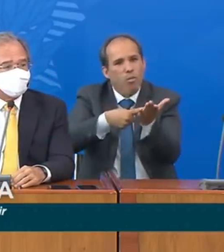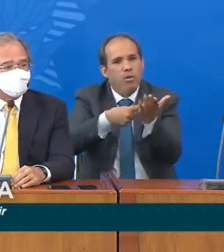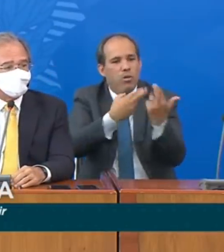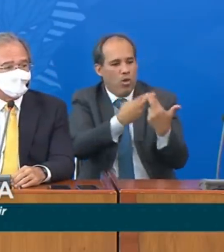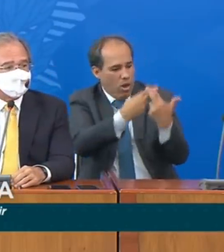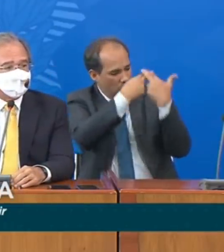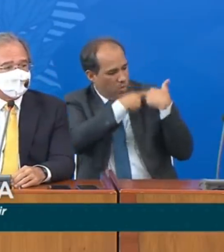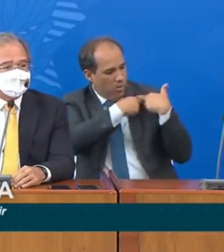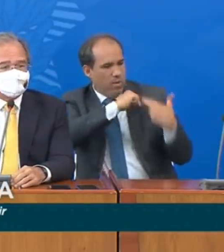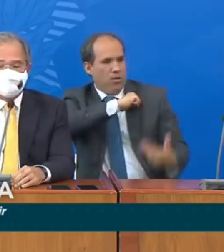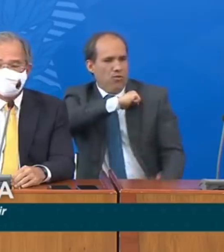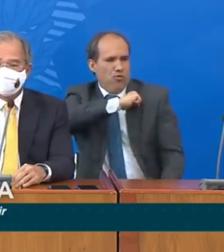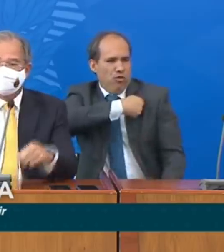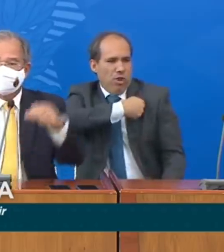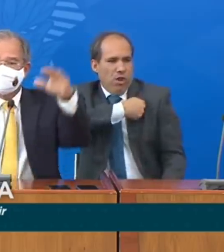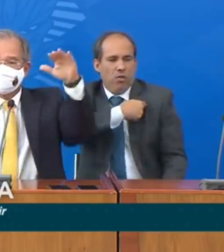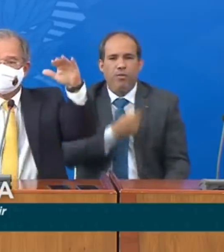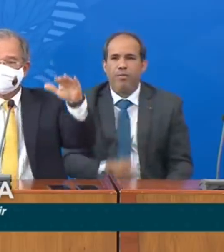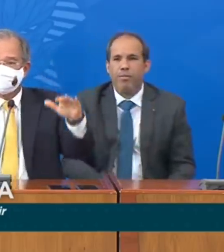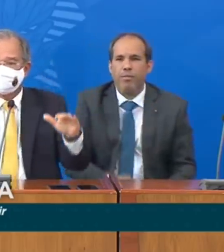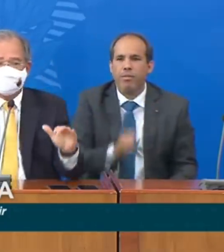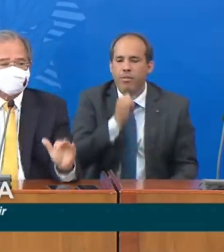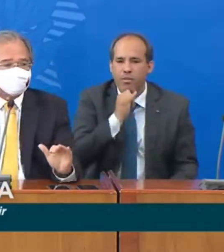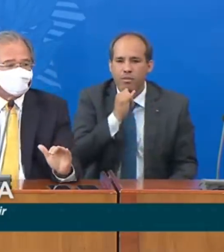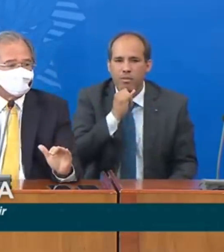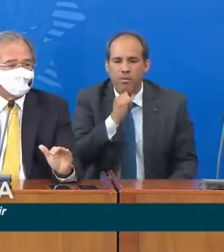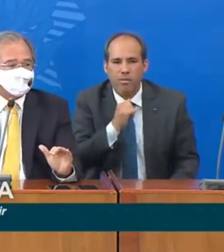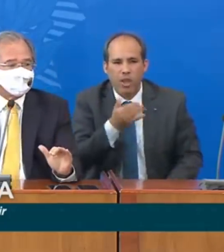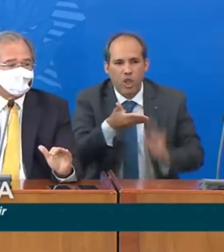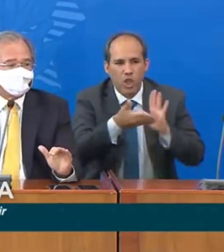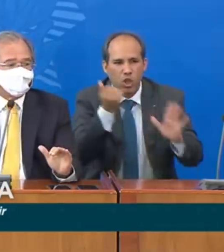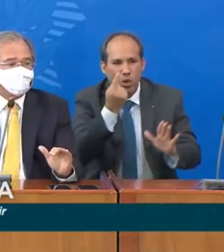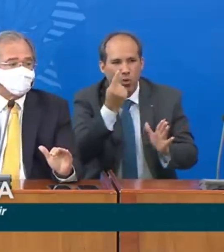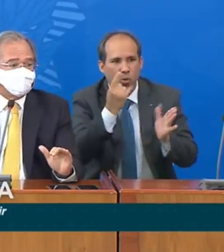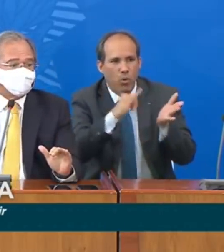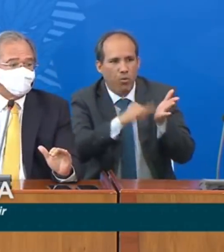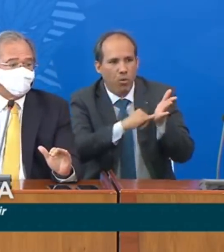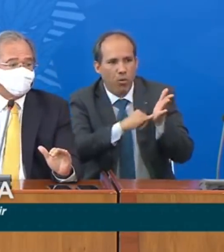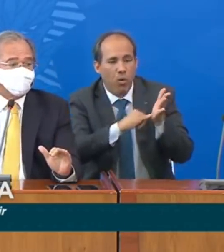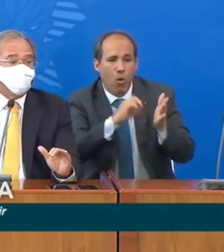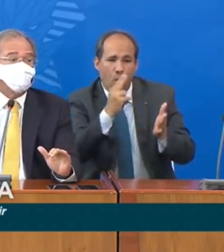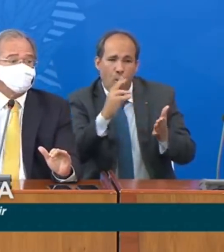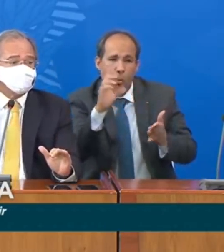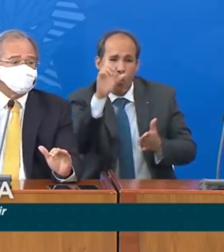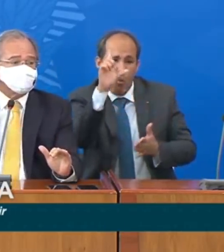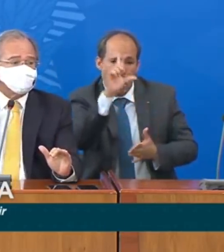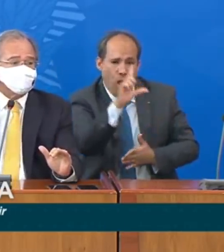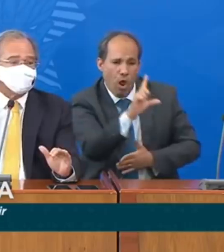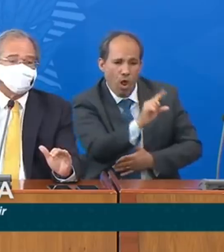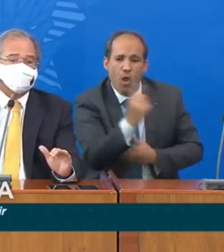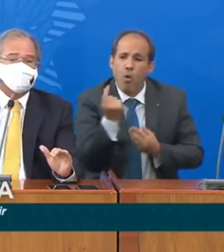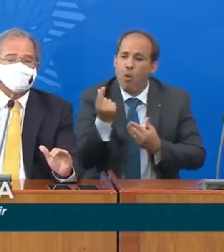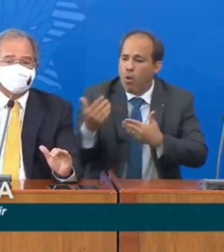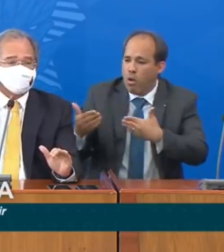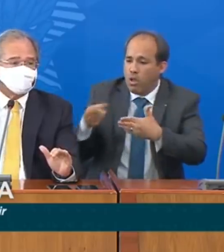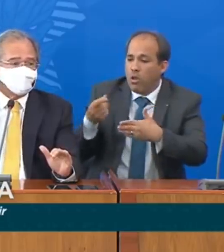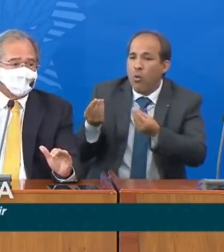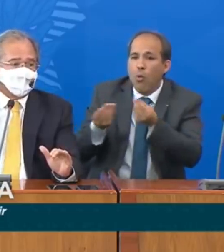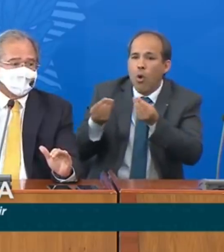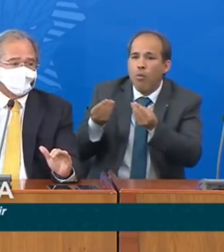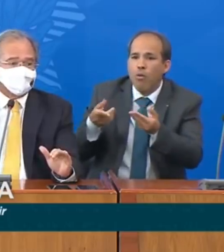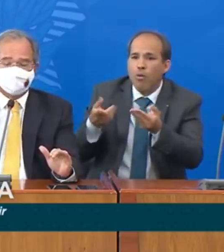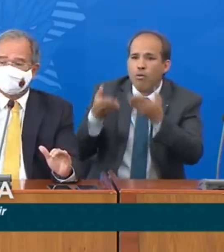fiscal. Então, se você desonera de um lado, tem que haver uma compensação. Onde é que está esse